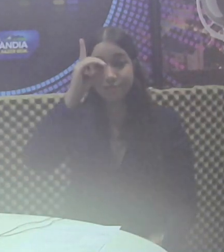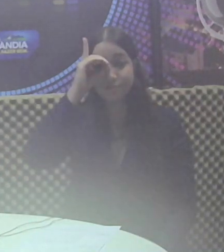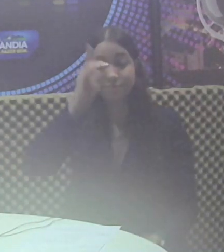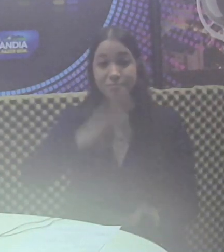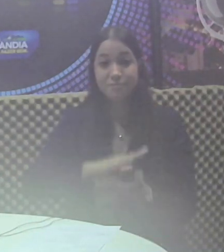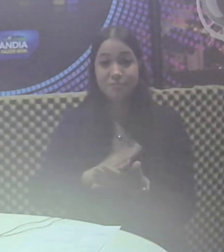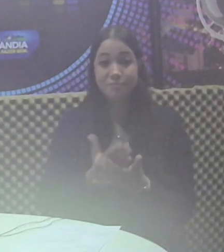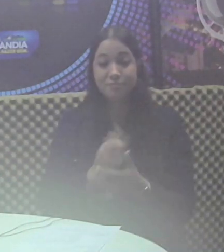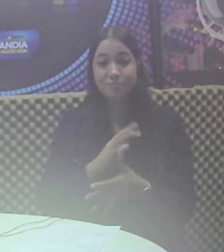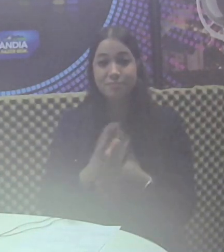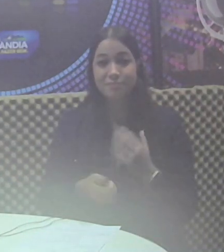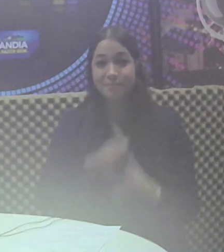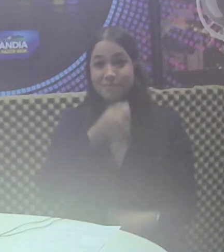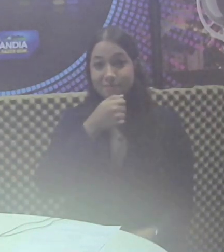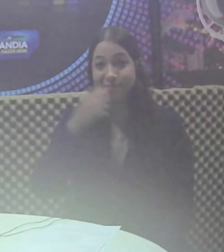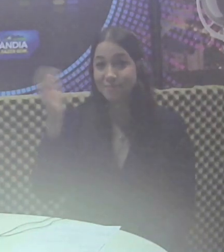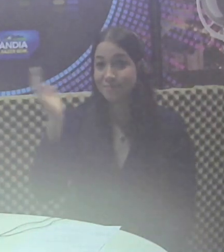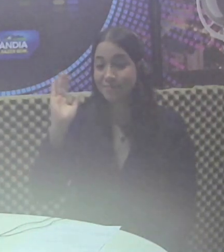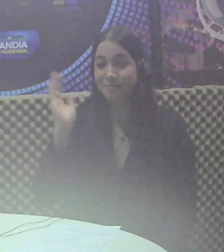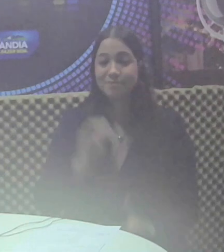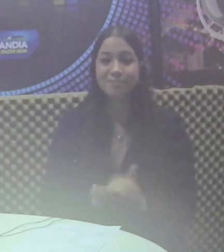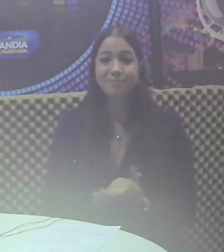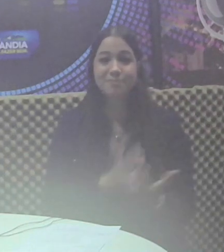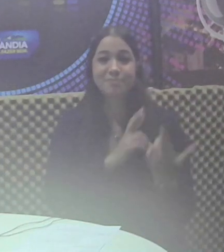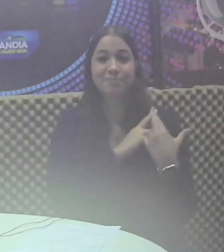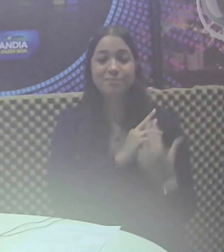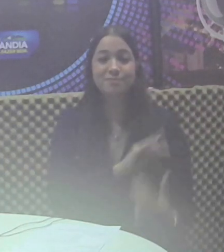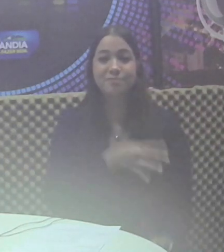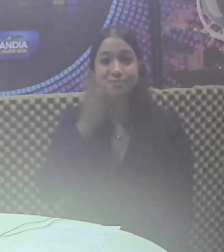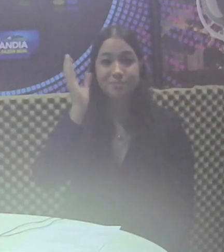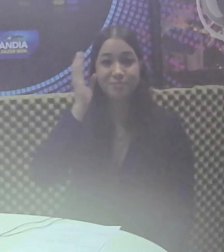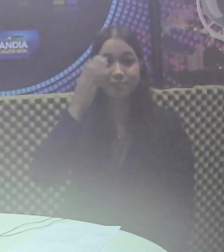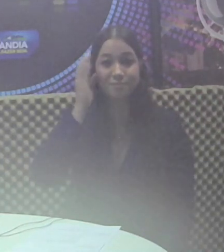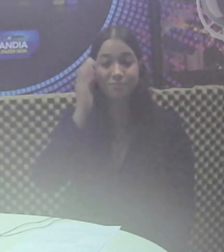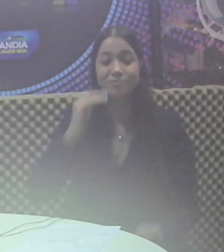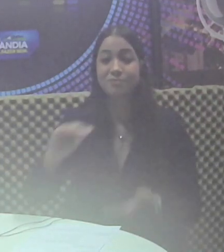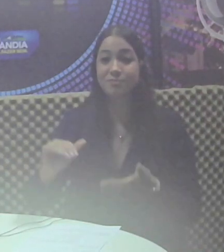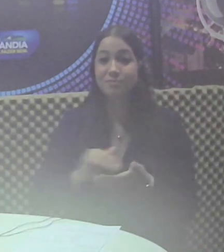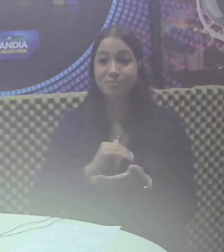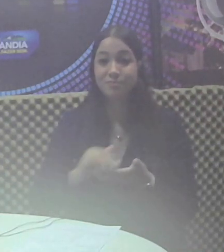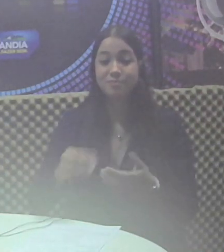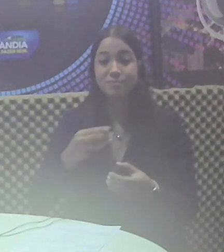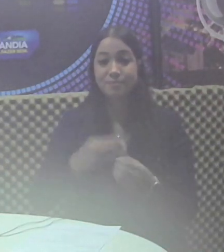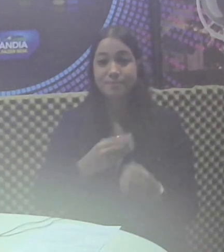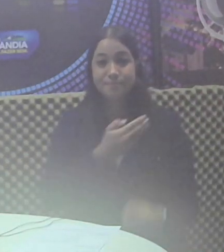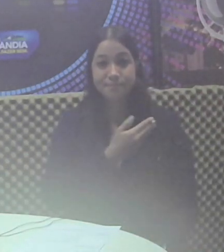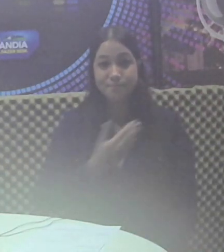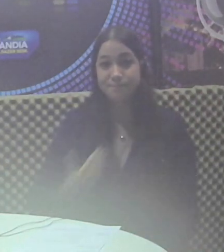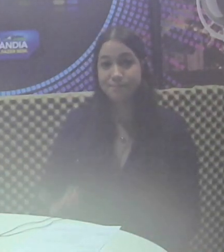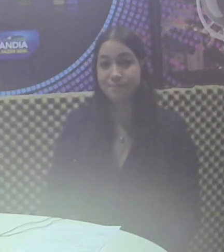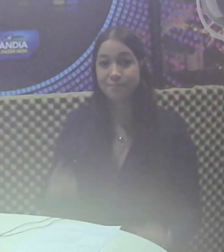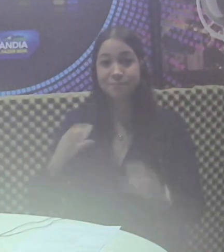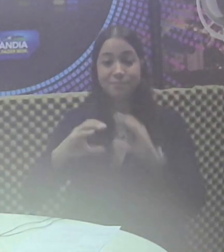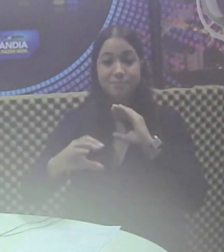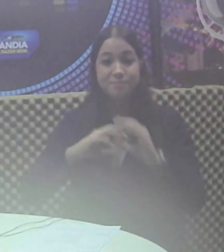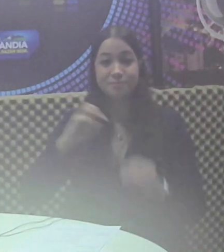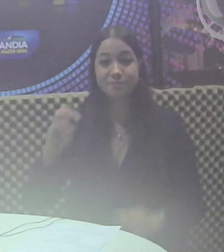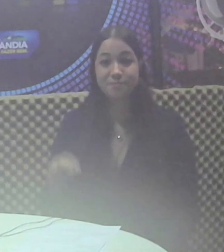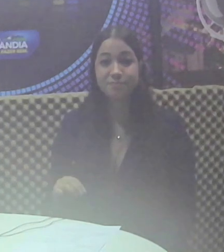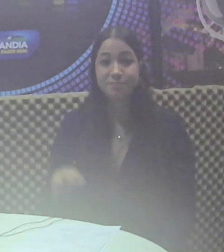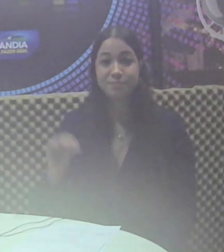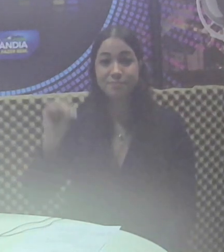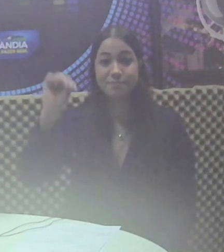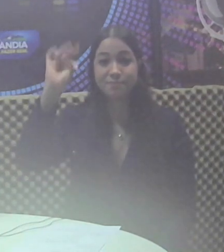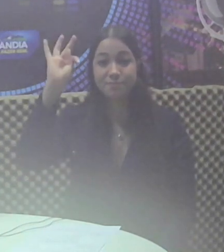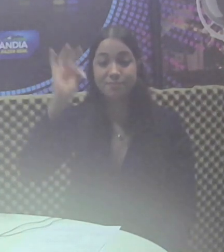Aires. Tradução em Libras, Amanda Valentim. Responsável técnico, Cristiano Silva. Secretário Municipal de Governo e Comunicação,